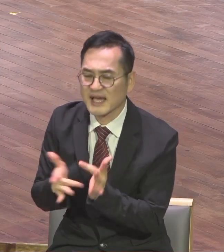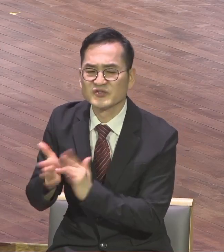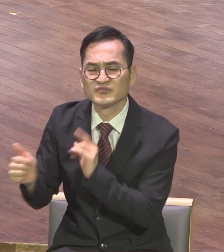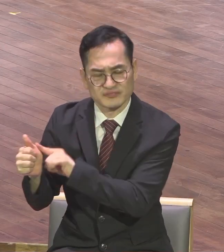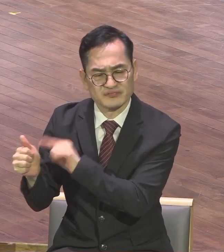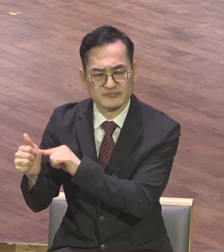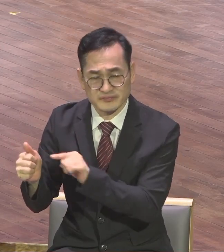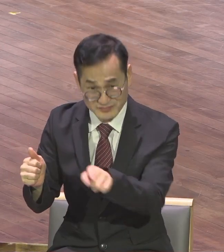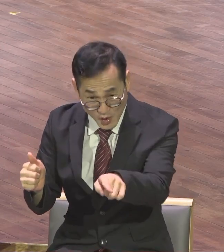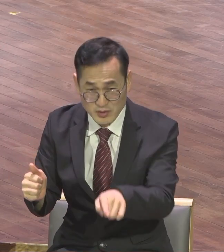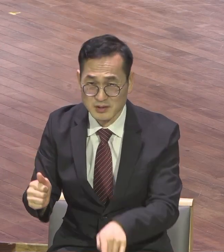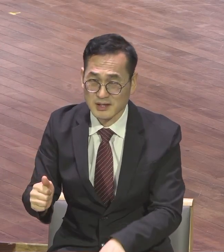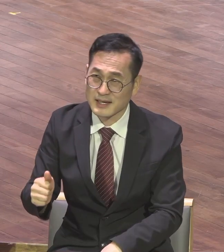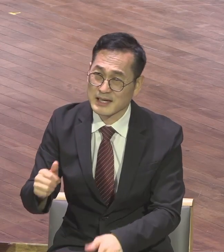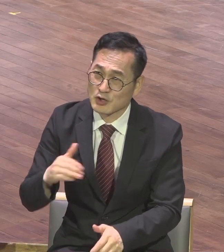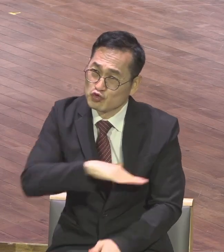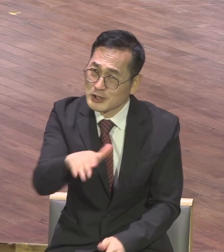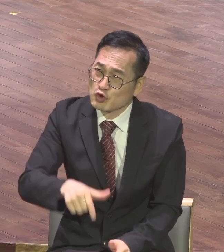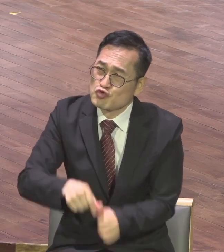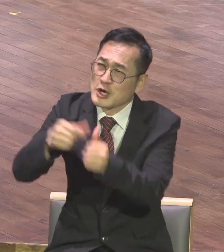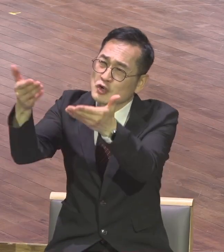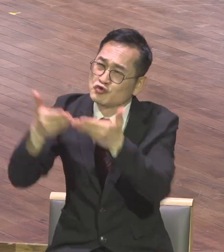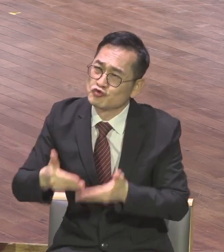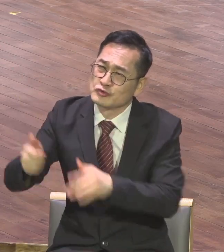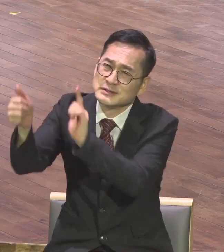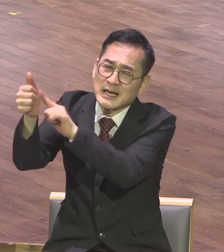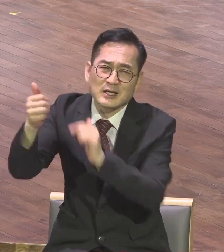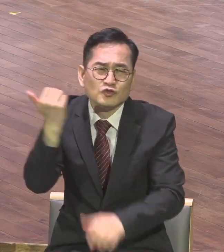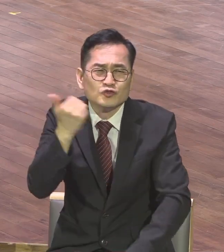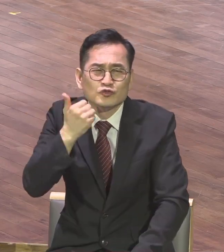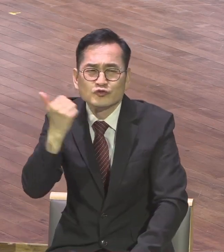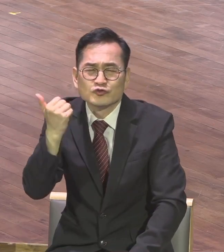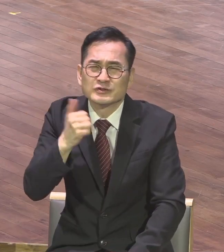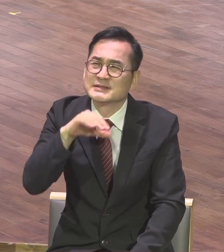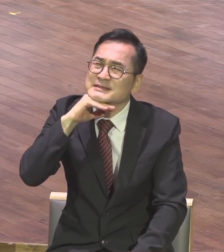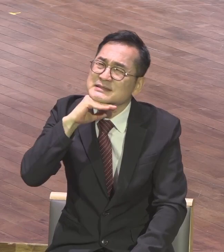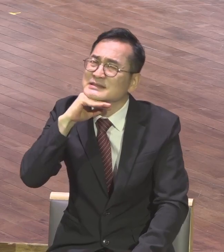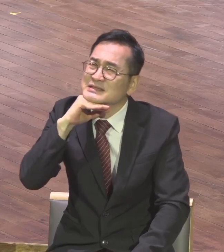너희가 그렇게 기다려왔던 메시아가 바로 나사렛 예수다.